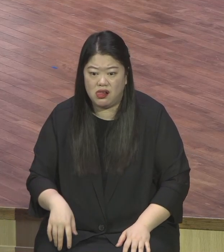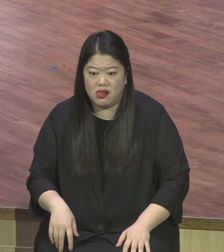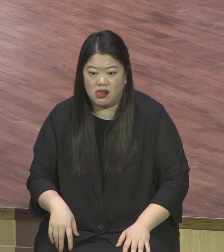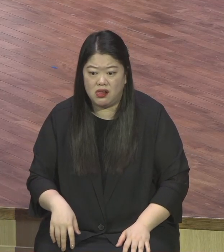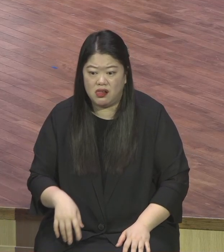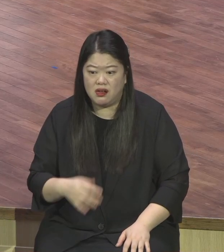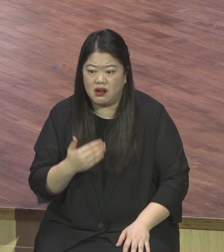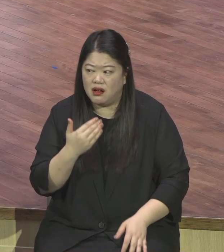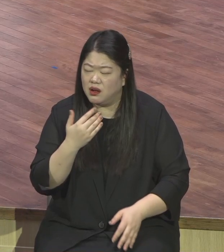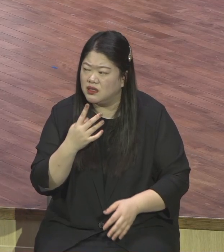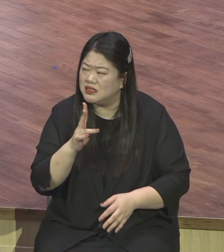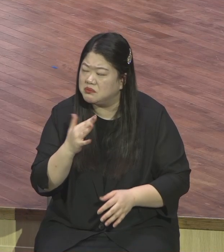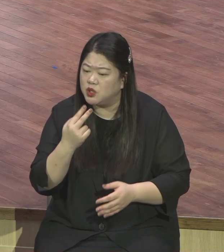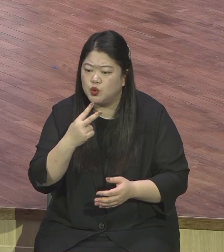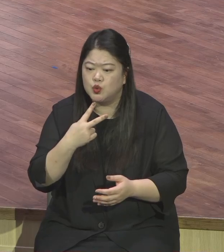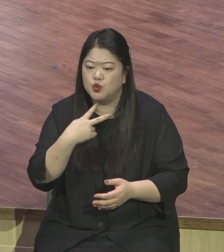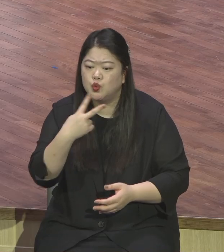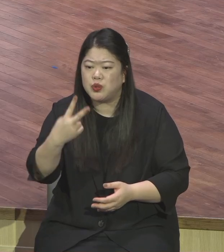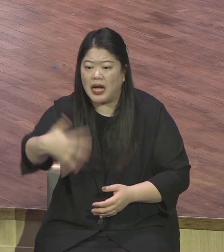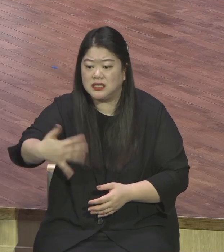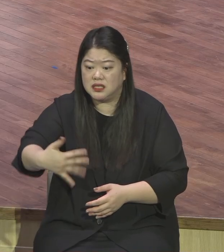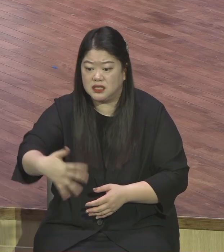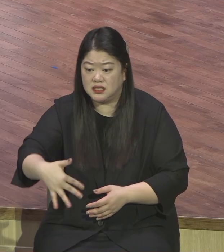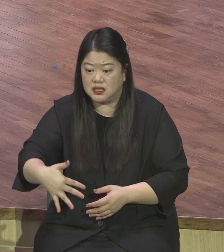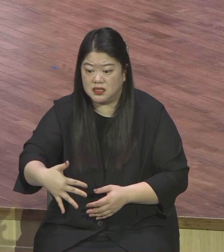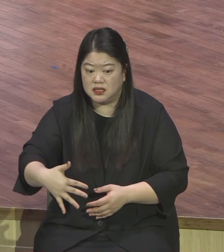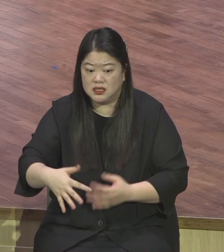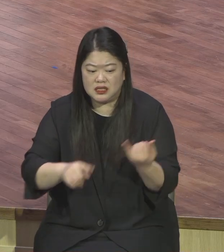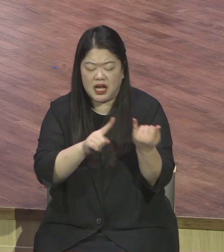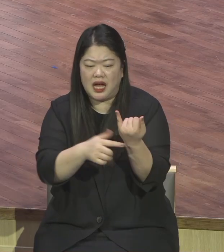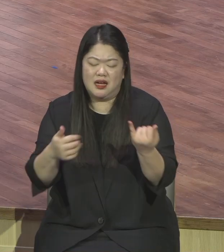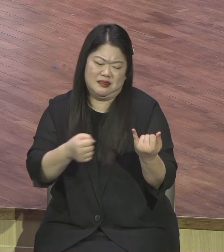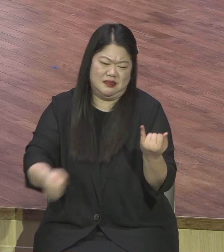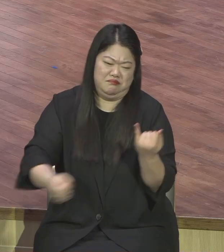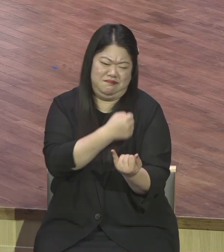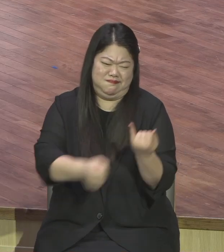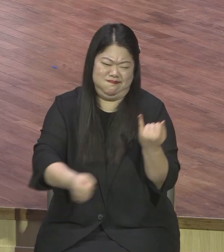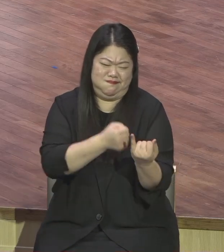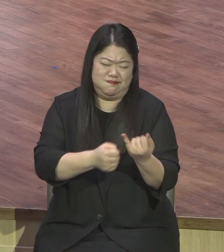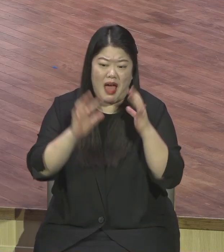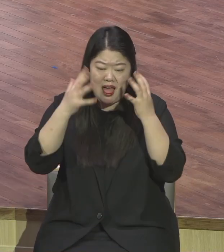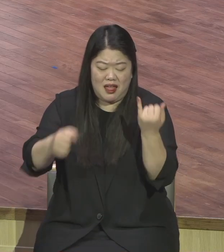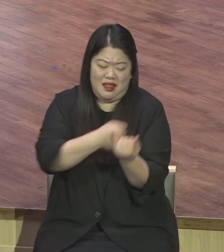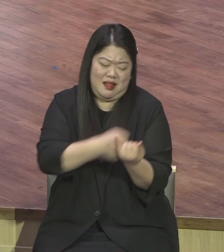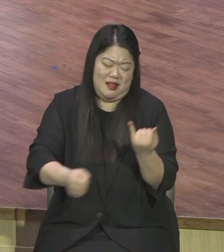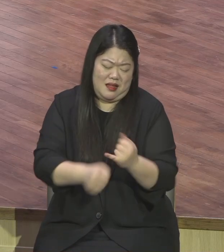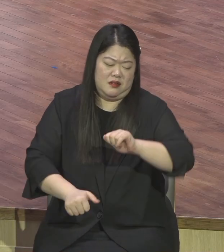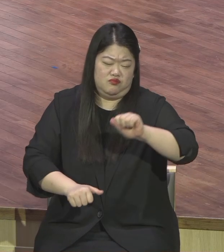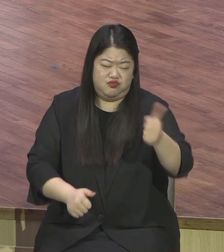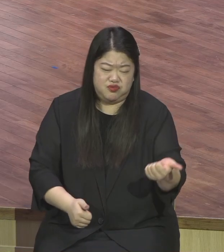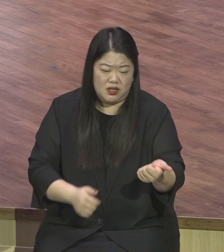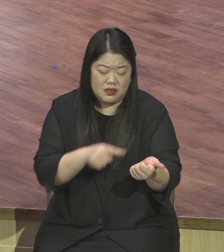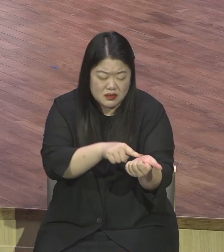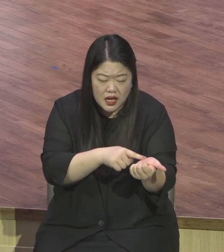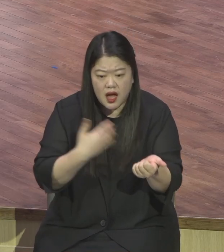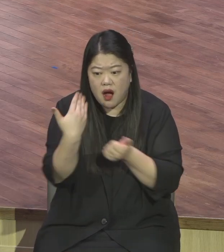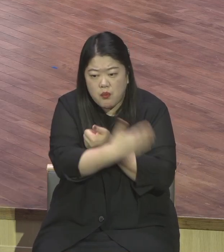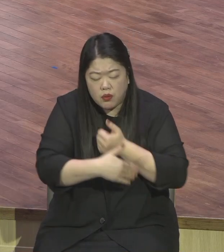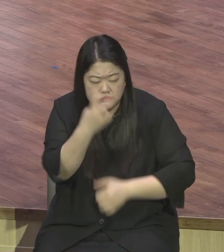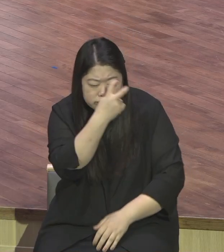때 성폭행한 흔적이 있다. 20개월 된 아기, 그